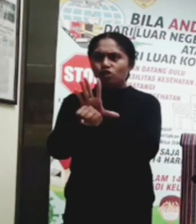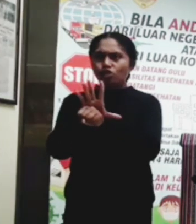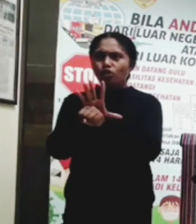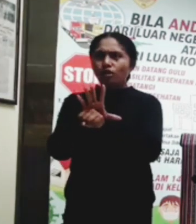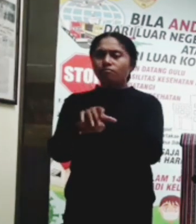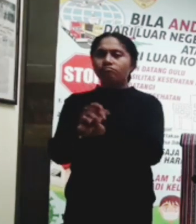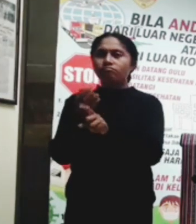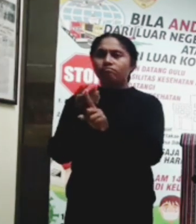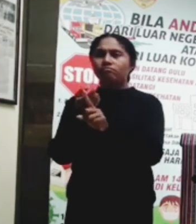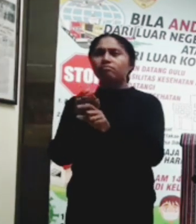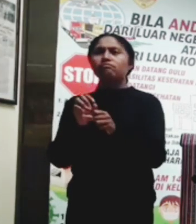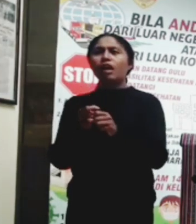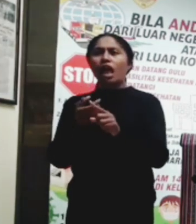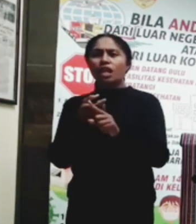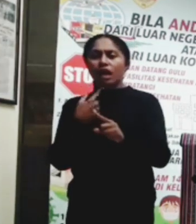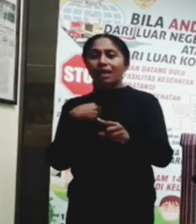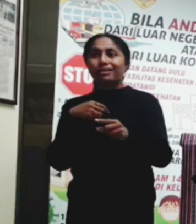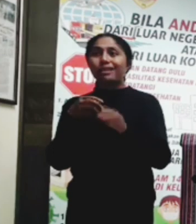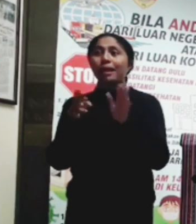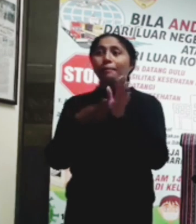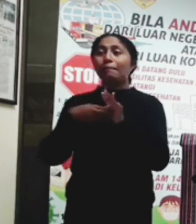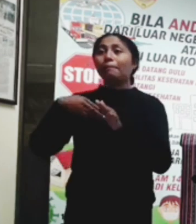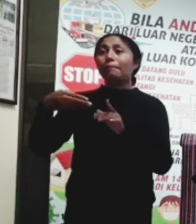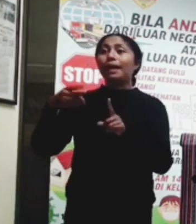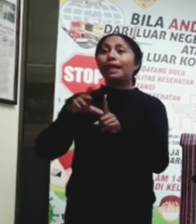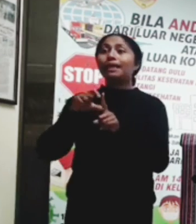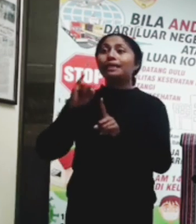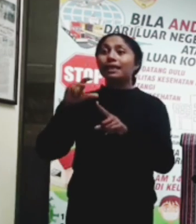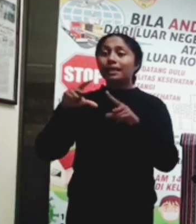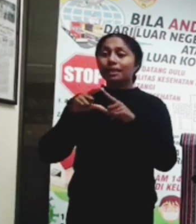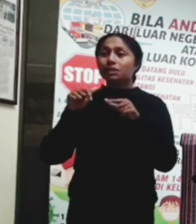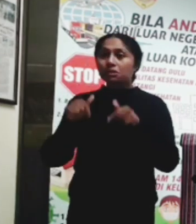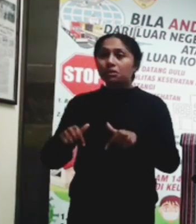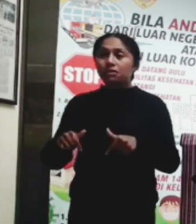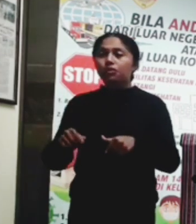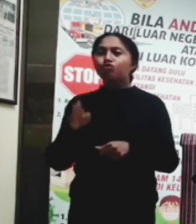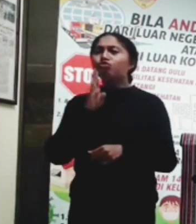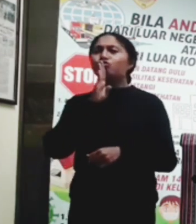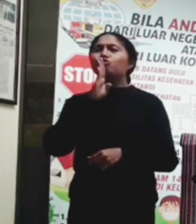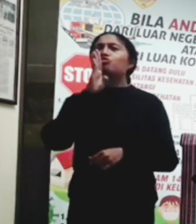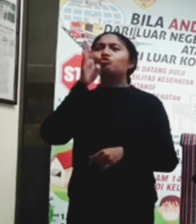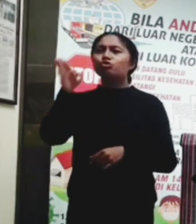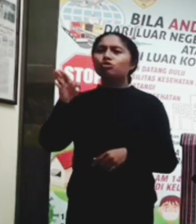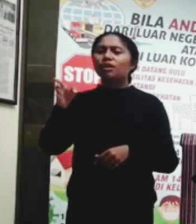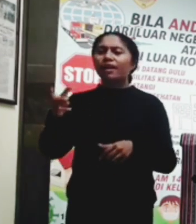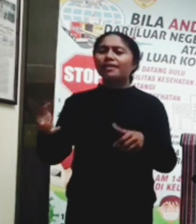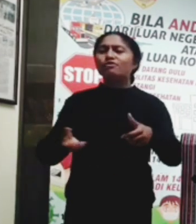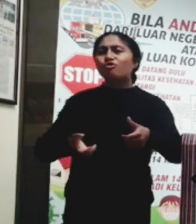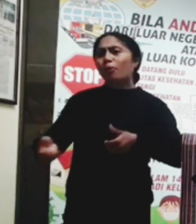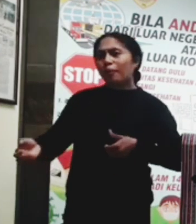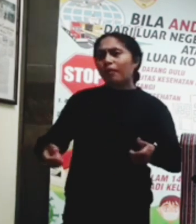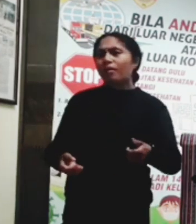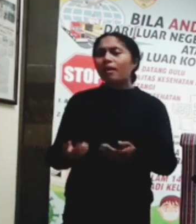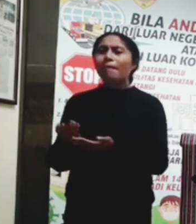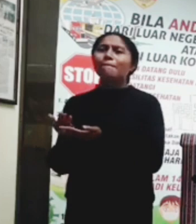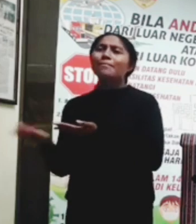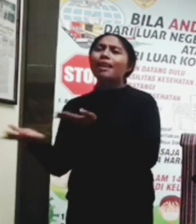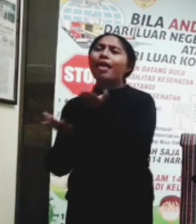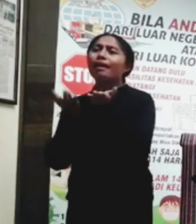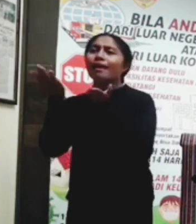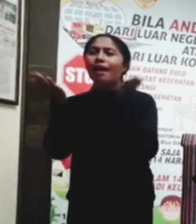melalui media ini kami harapkan kejujuran dari para driver ia melayani